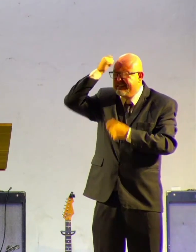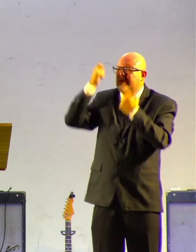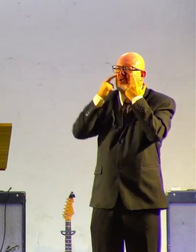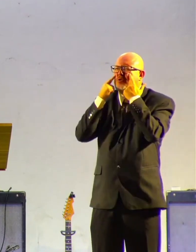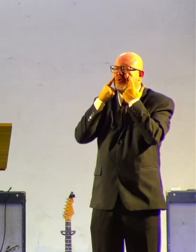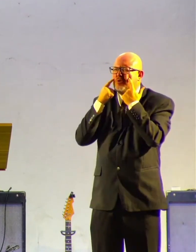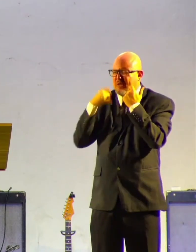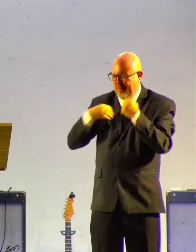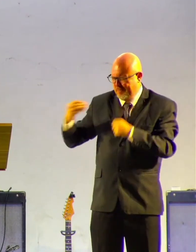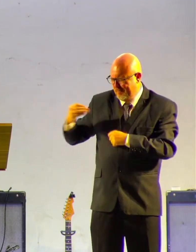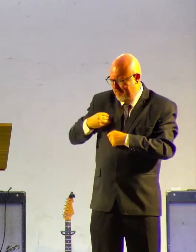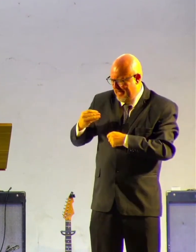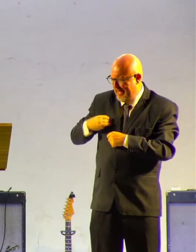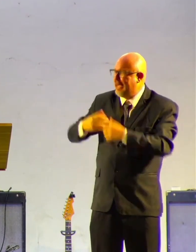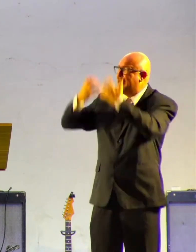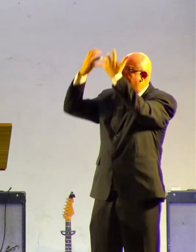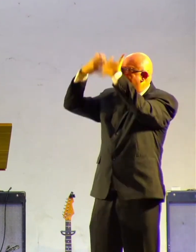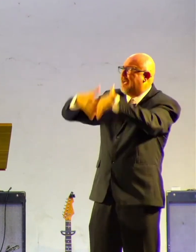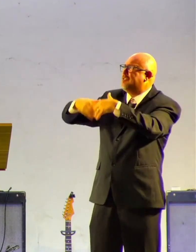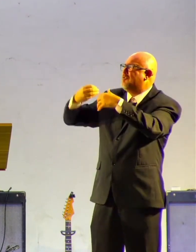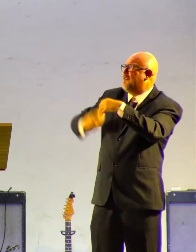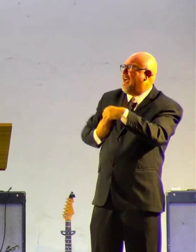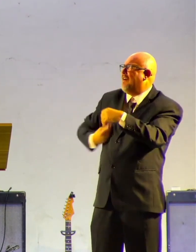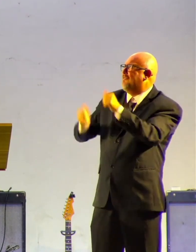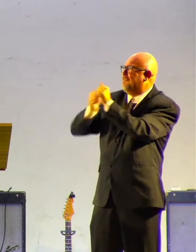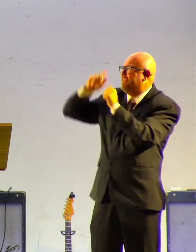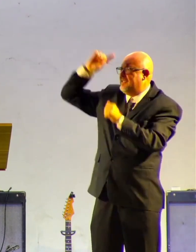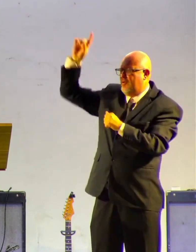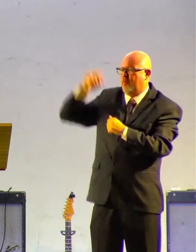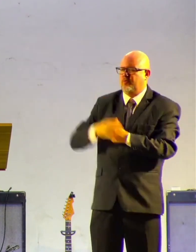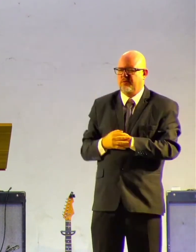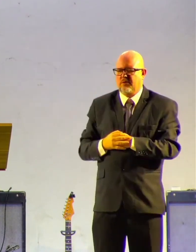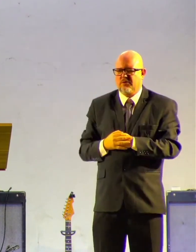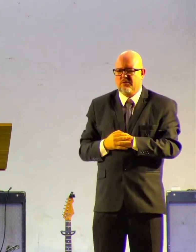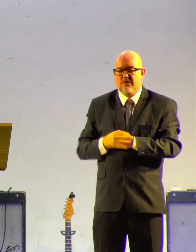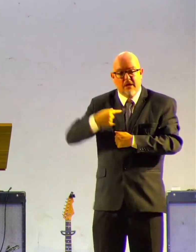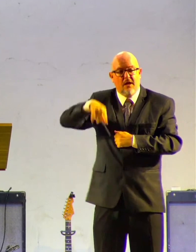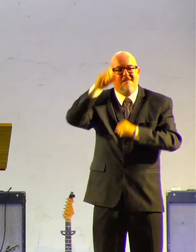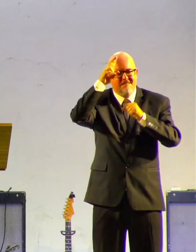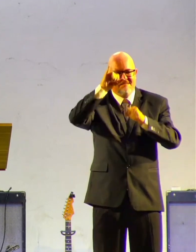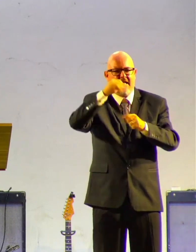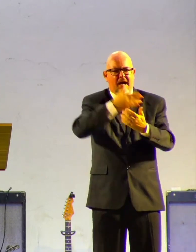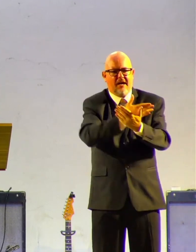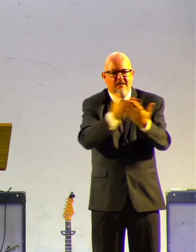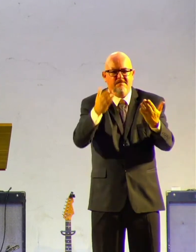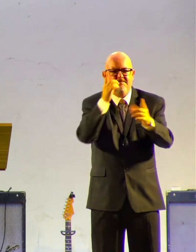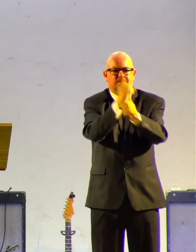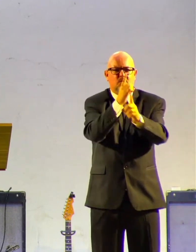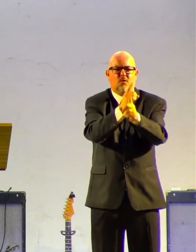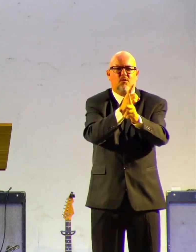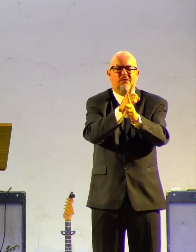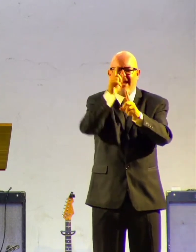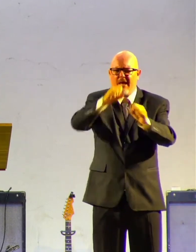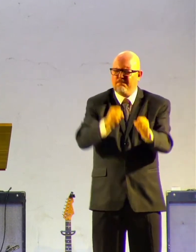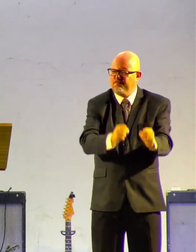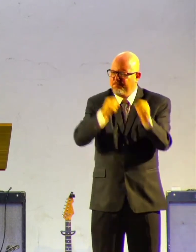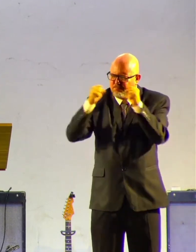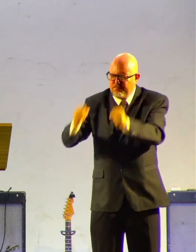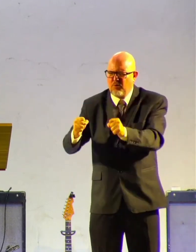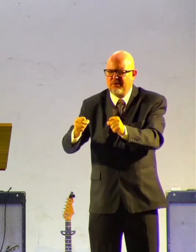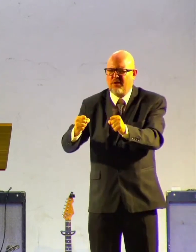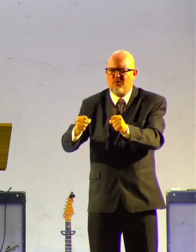seus pecados, acertar a sua vida com Deus. E então o Senhor a visitará com um poderoso